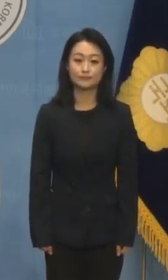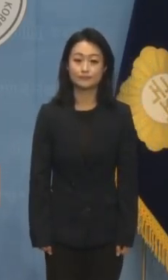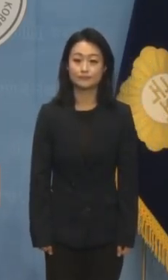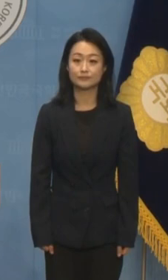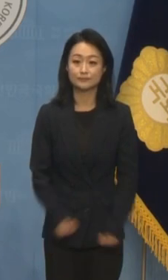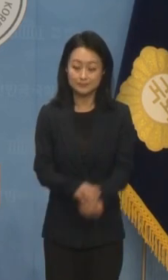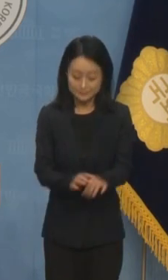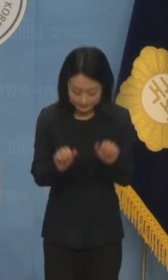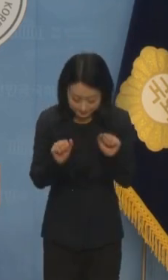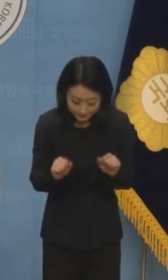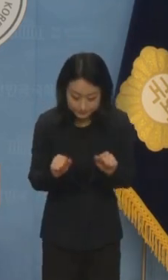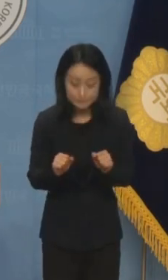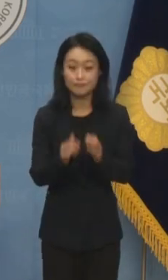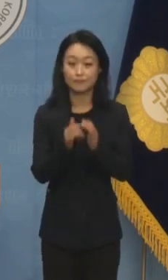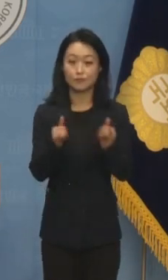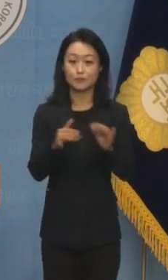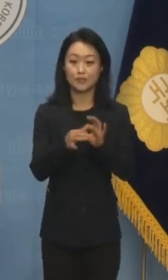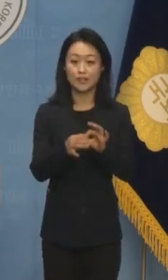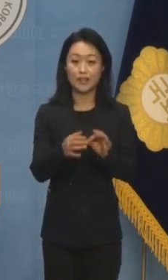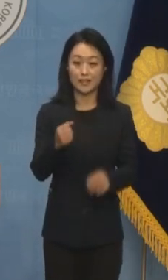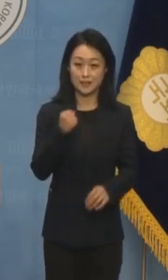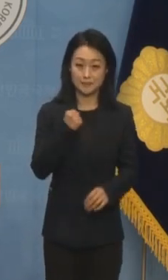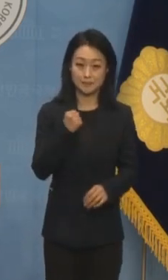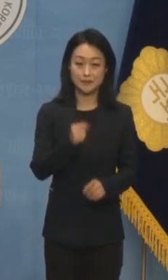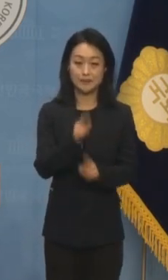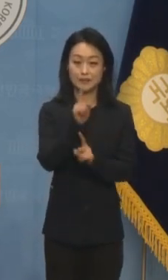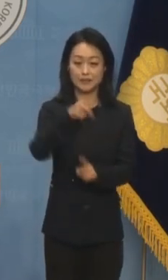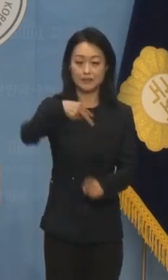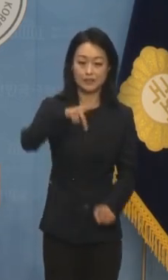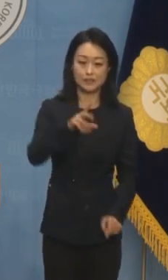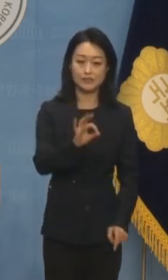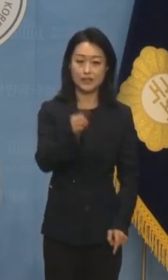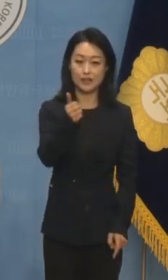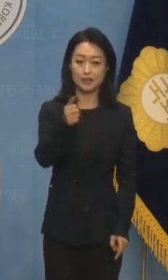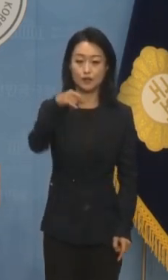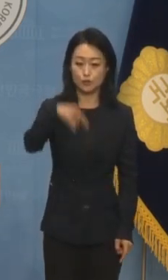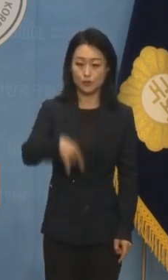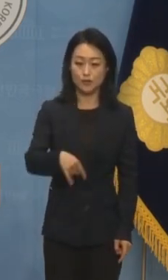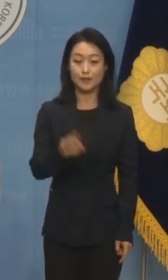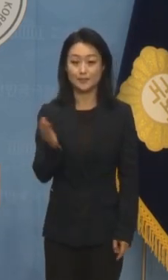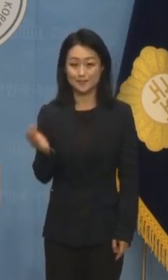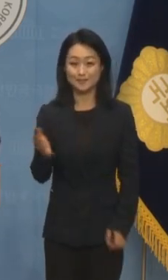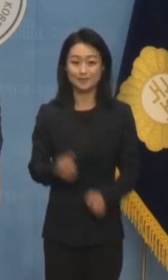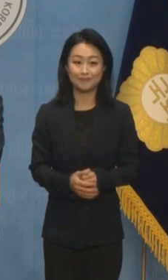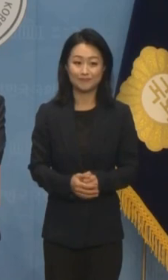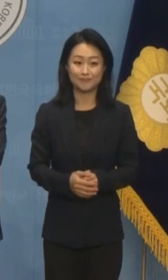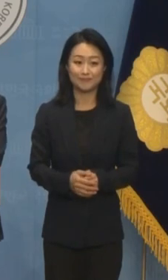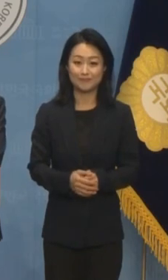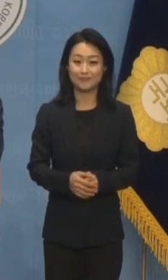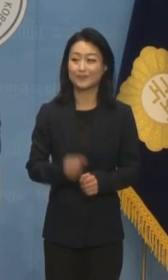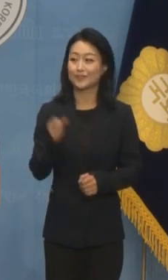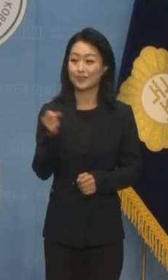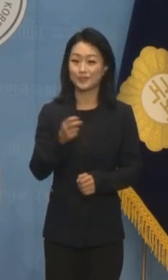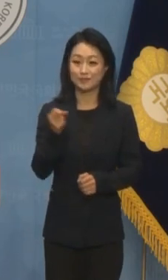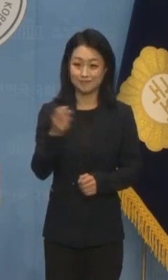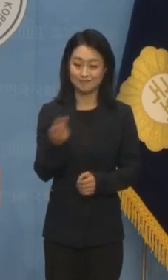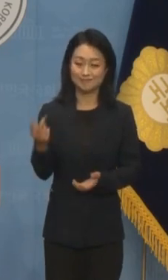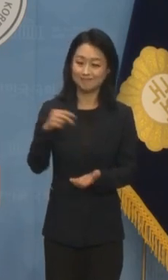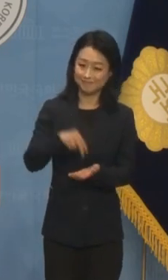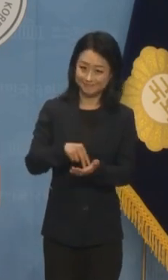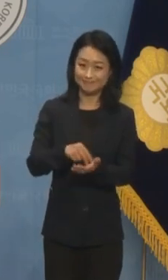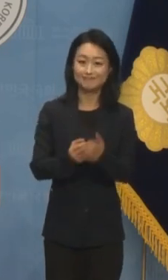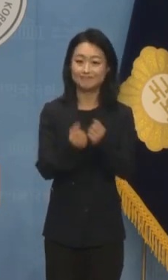안녕하십니까 국민의 임 이상위 의원입니다 요즘 뭐 자주 마이크 잡습니다